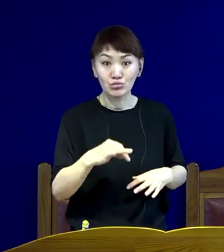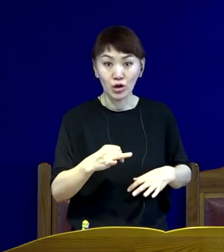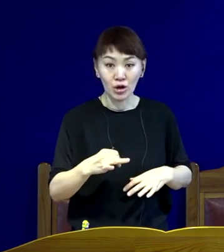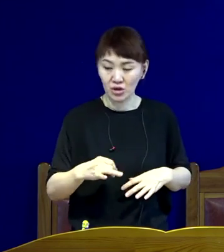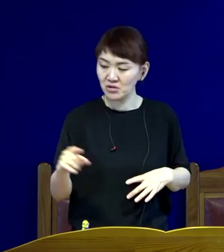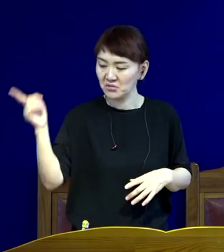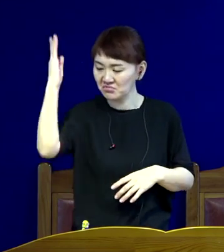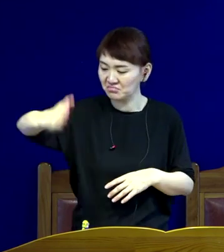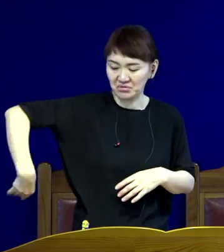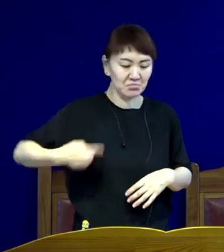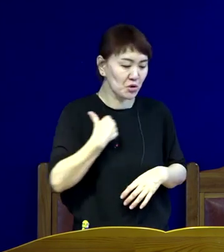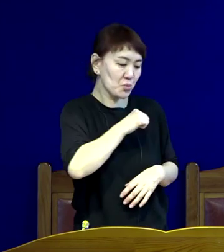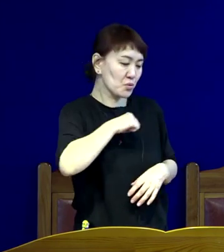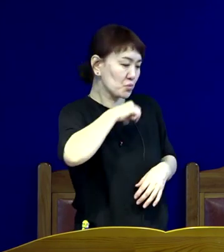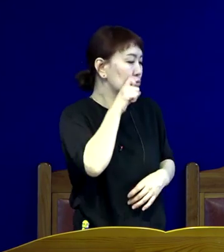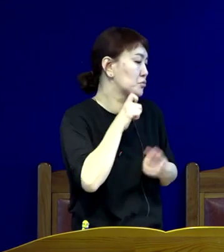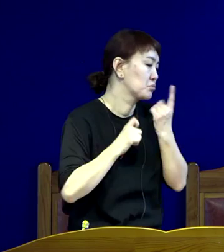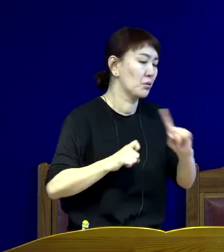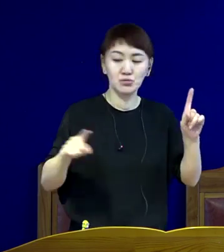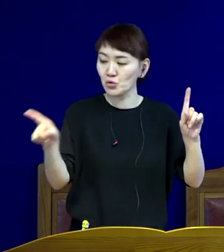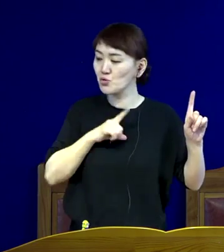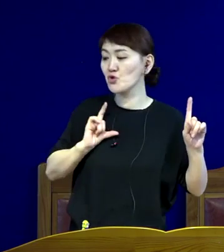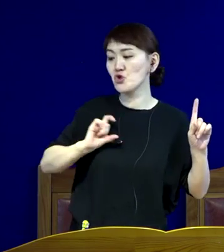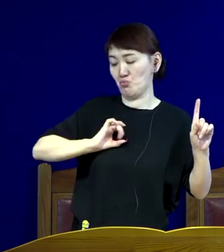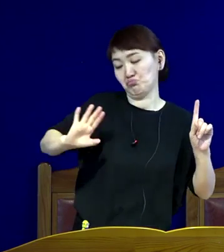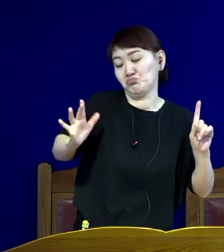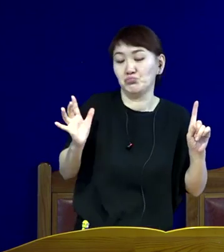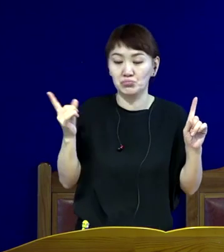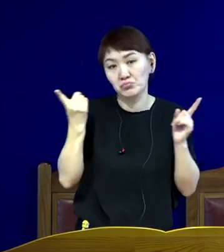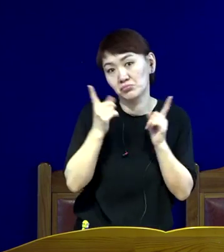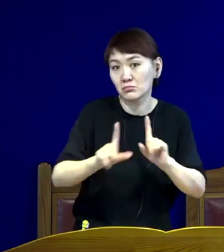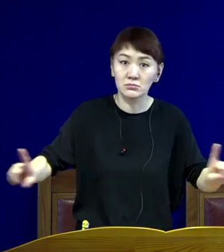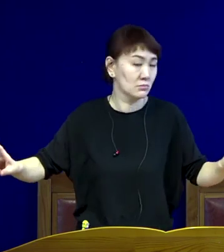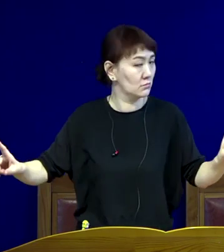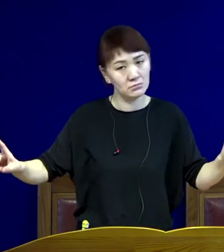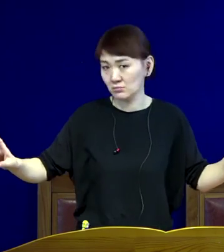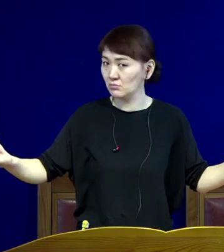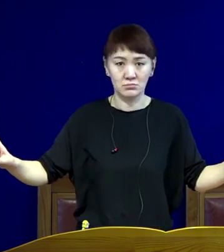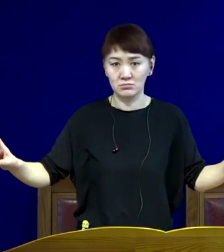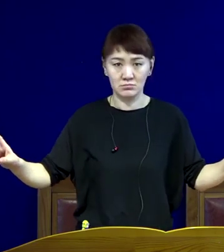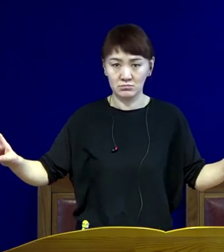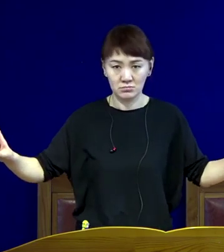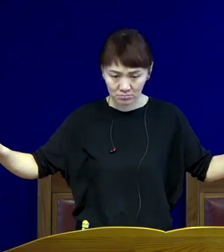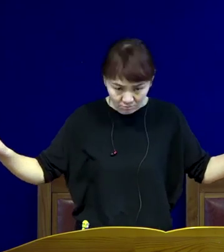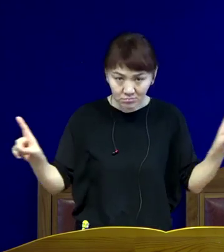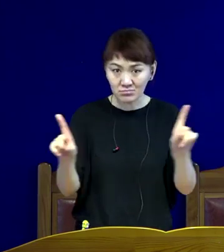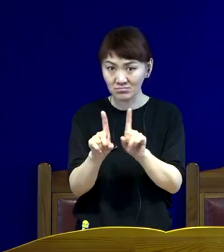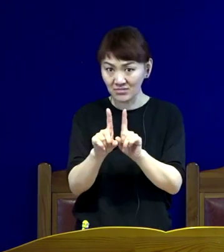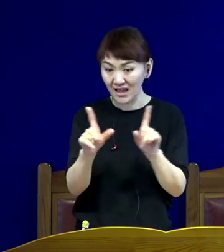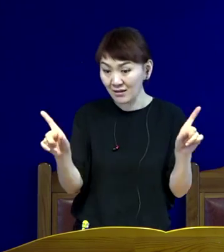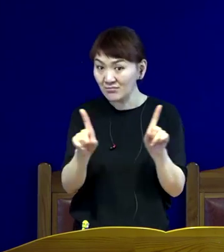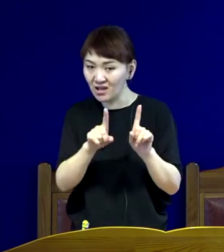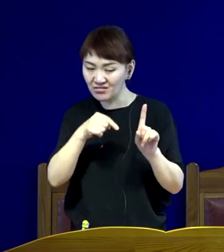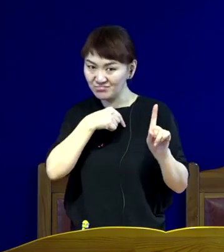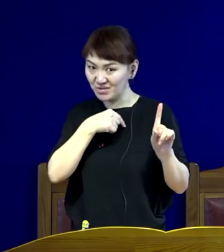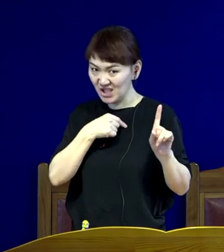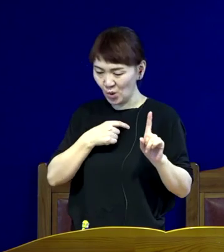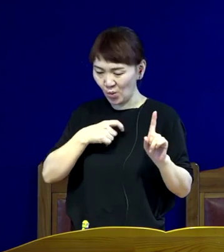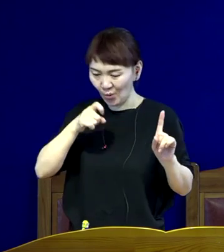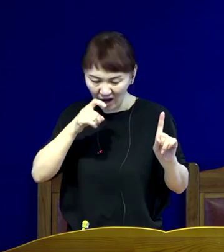нөгөө хүнийхээ төлөө, нөгөө объектийнхээ төлөө байгаа юм. Чиглэл нь хүртэл өөрийнхөө төлөө биш, нөгөө объектийнхээ төлөө чиглэл нь байгаа